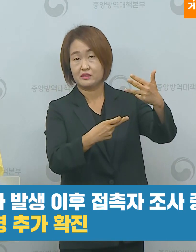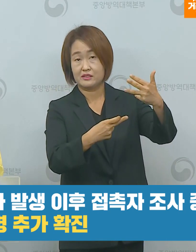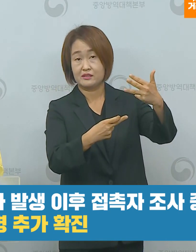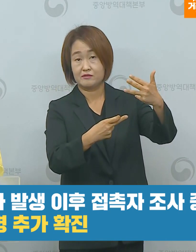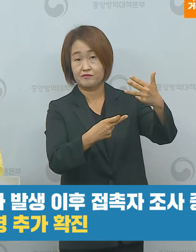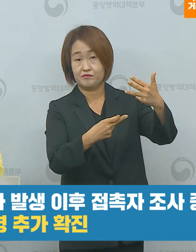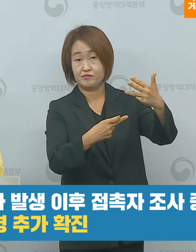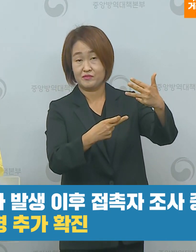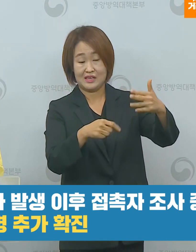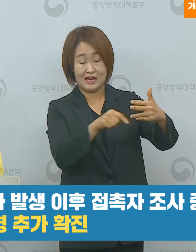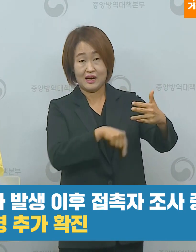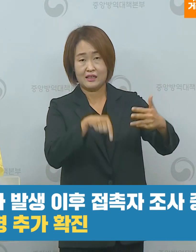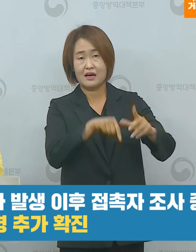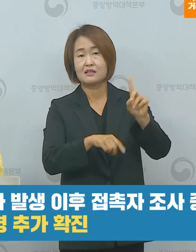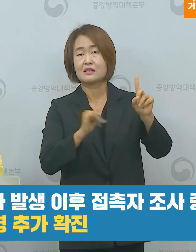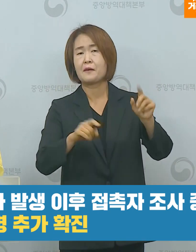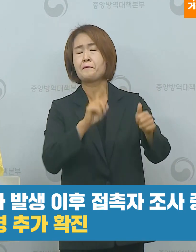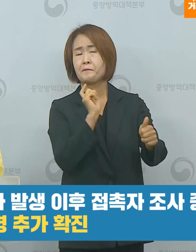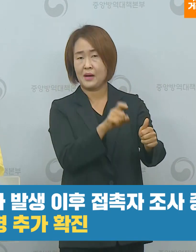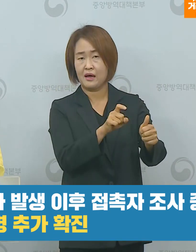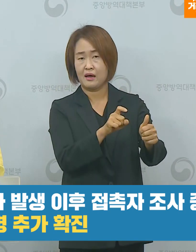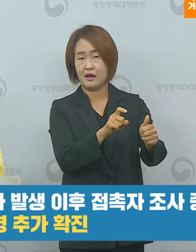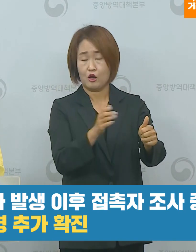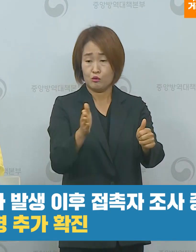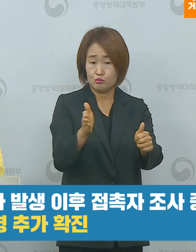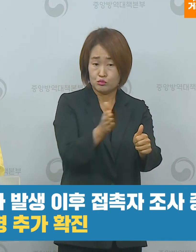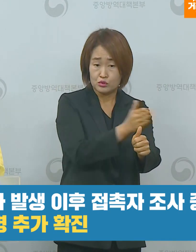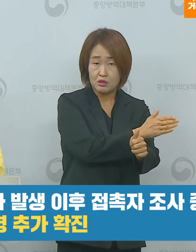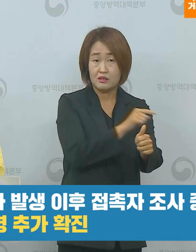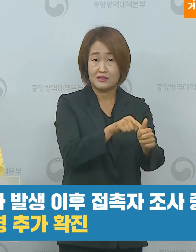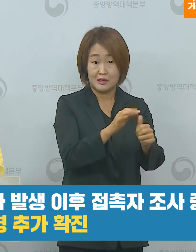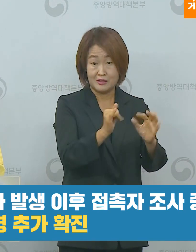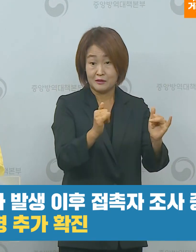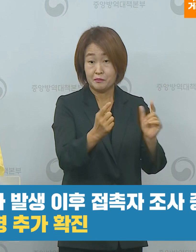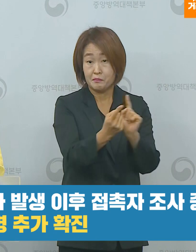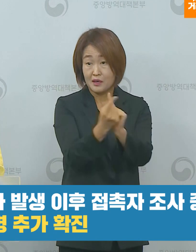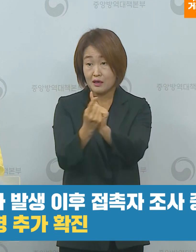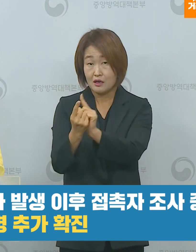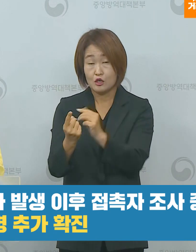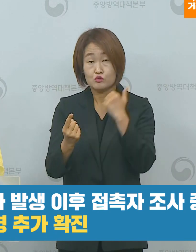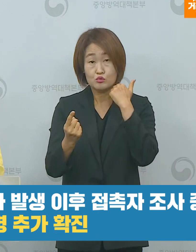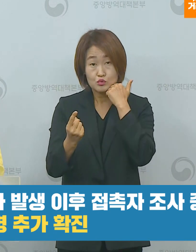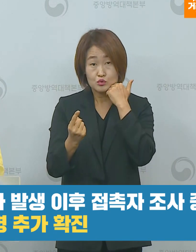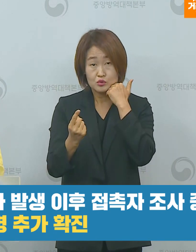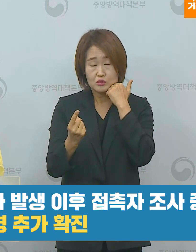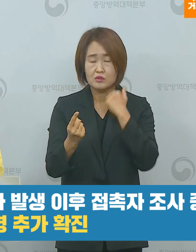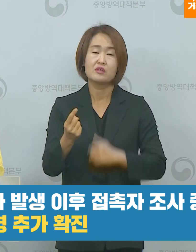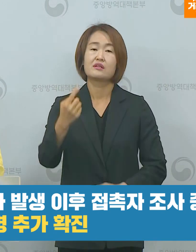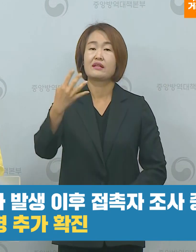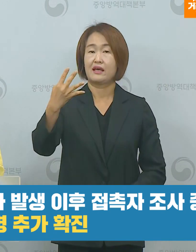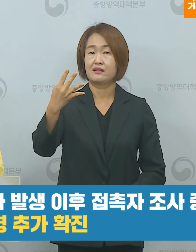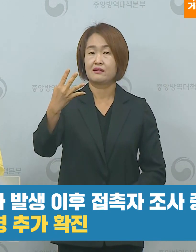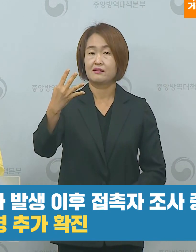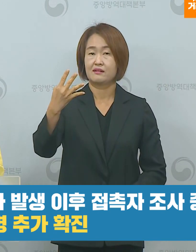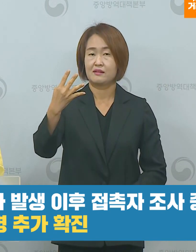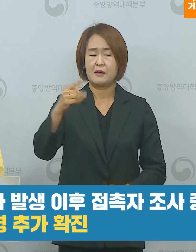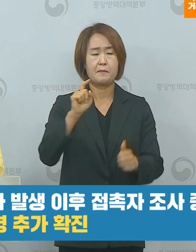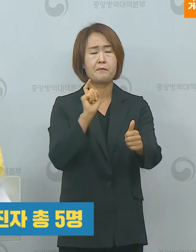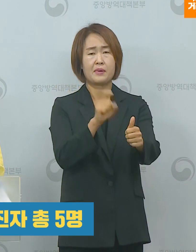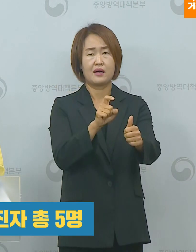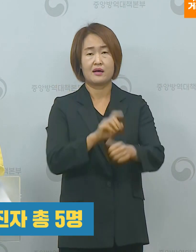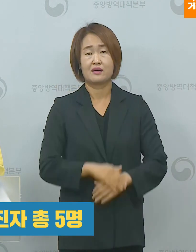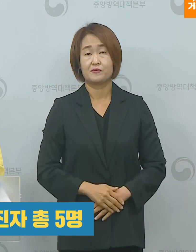중 첫 확진자가 발생된 후 접촉자 조사 중에 같은 교인인 4명이 추가로